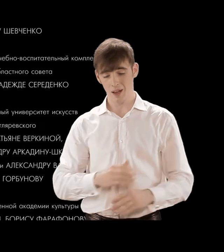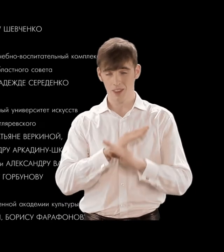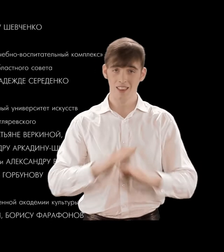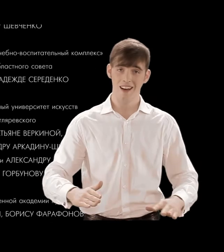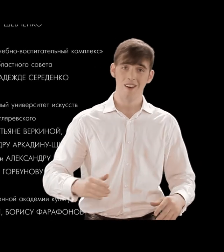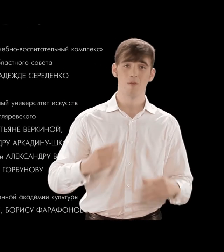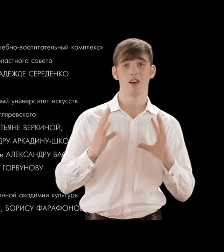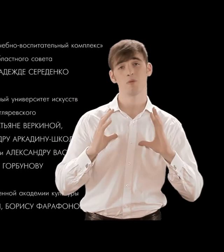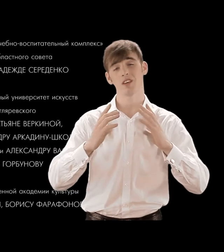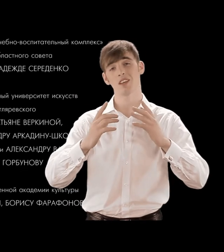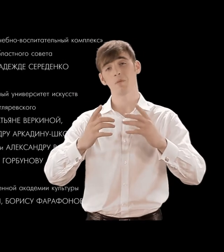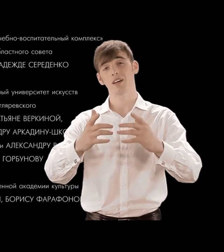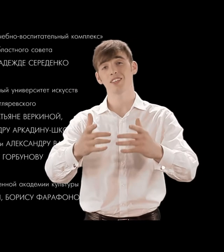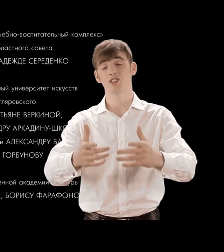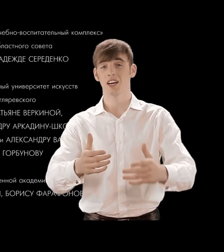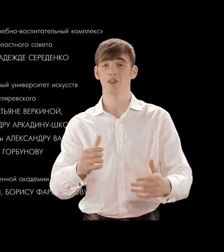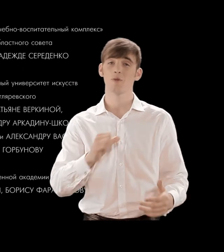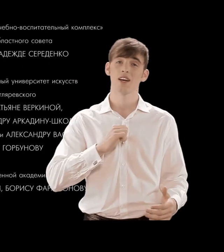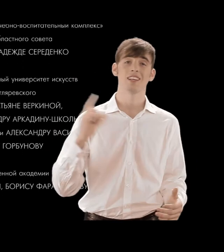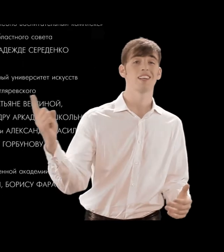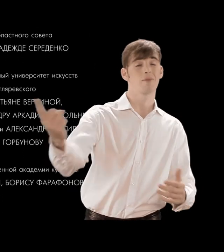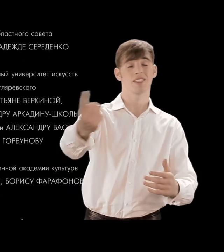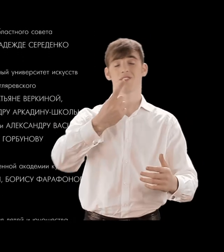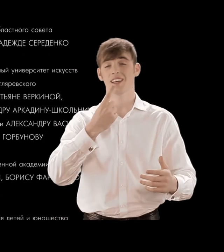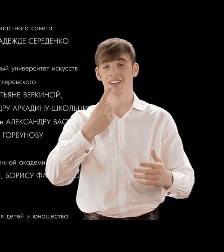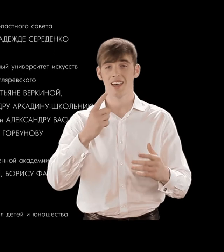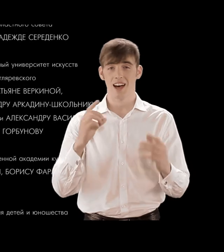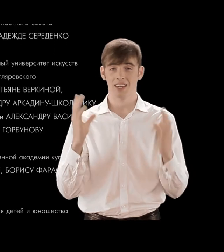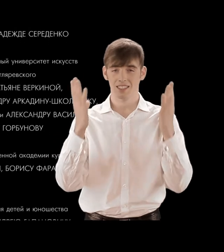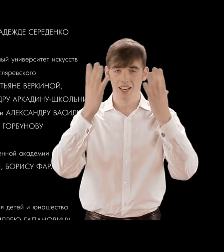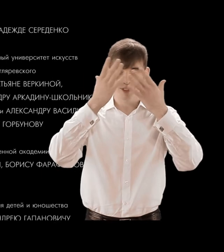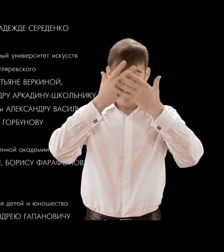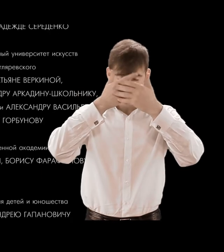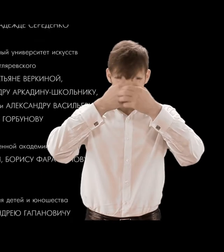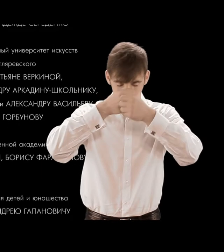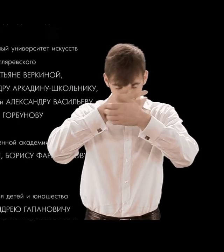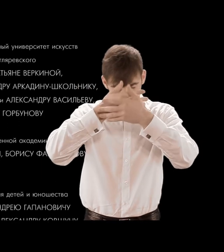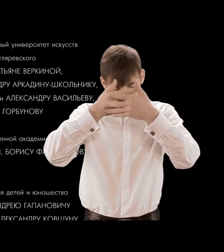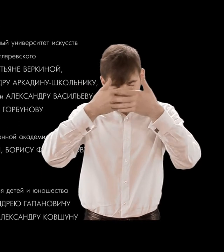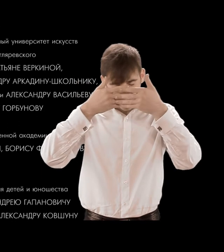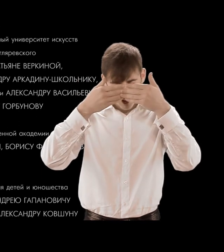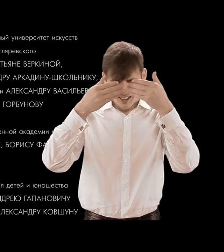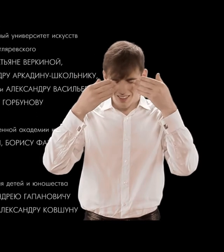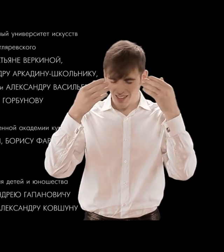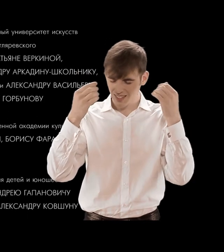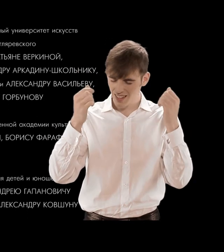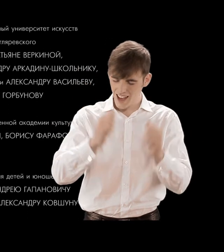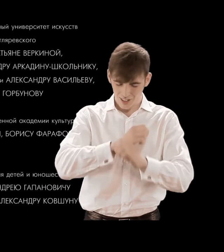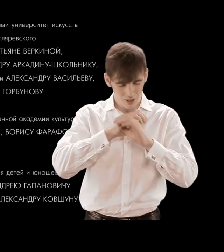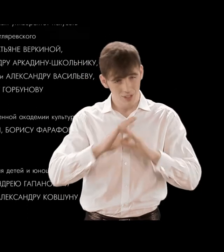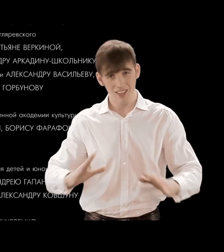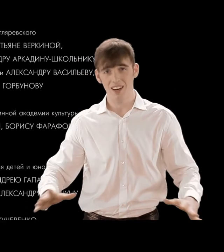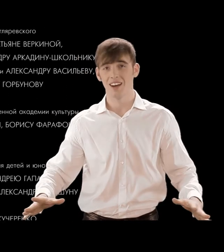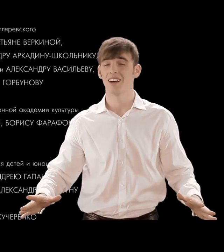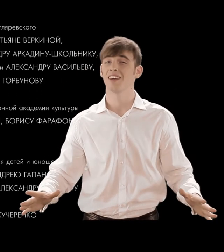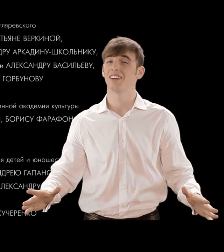не каменна, в моем мире поначалу была самозванкой, а став частью меня, вывернула